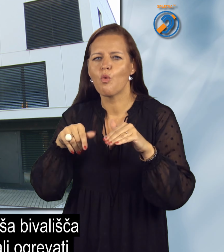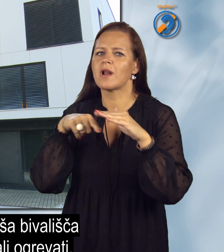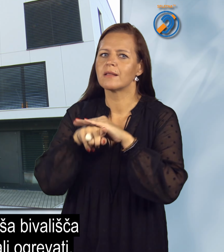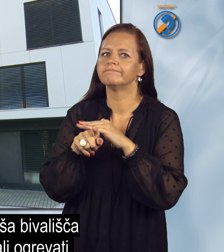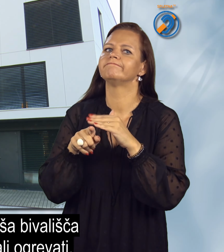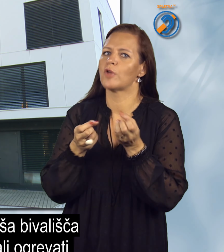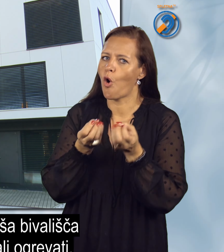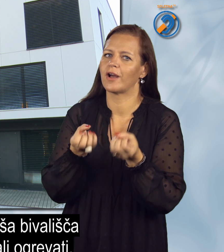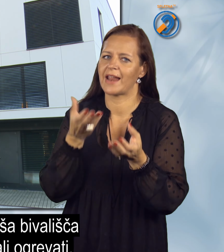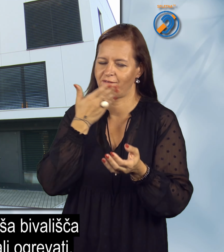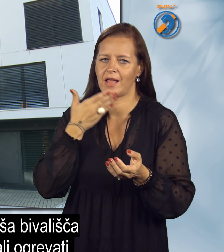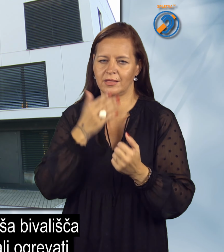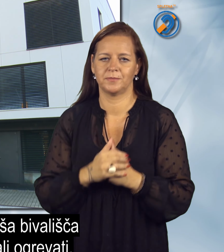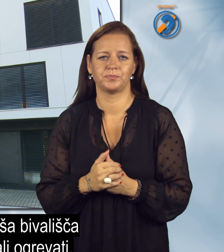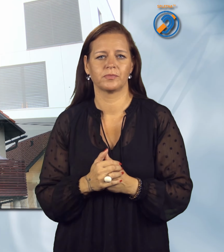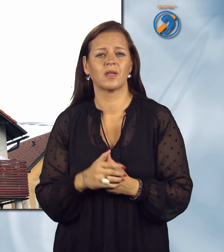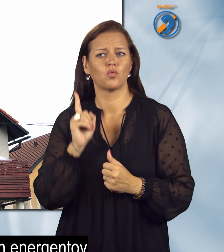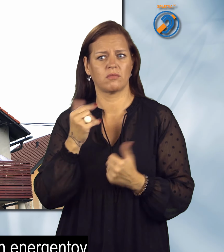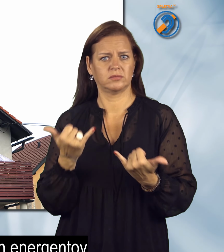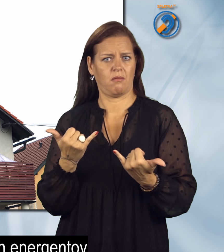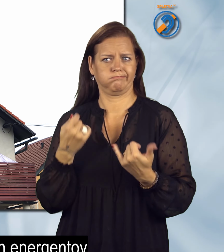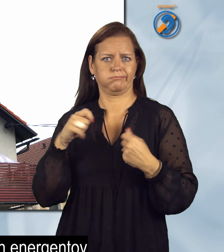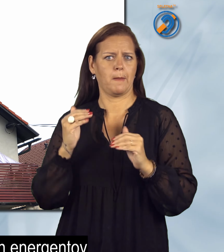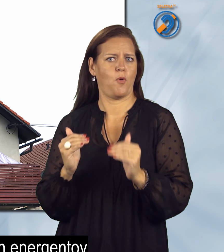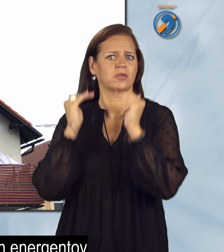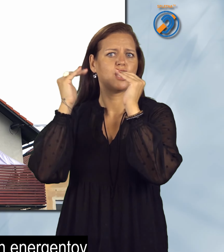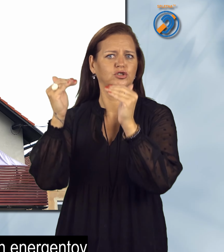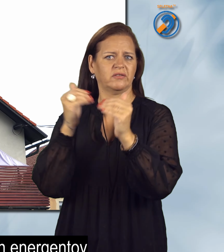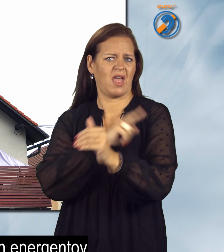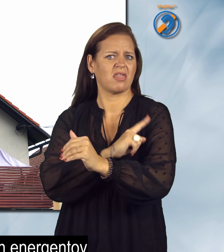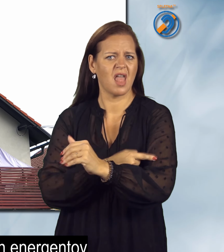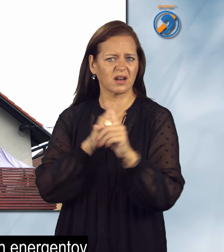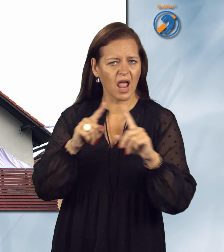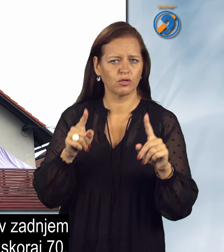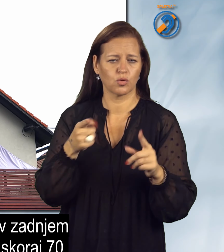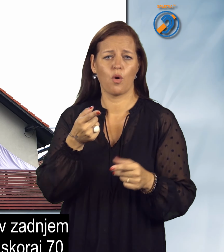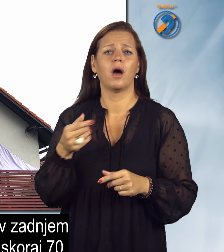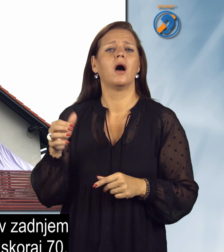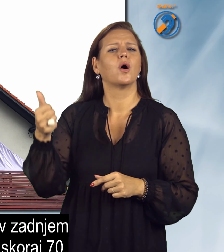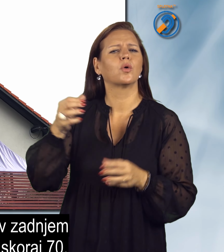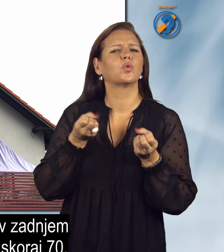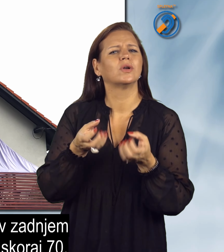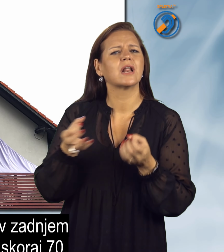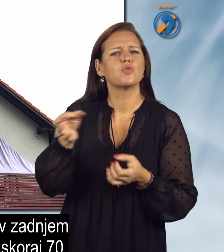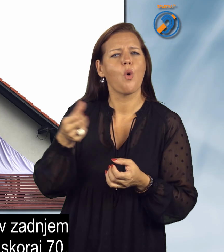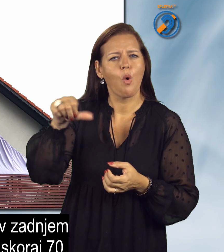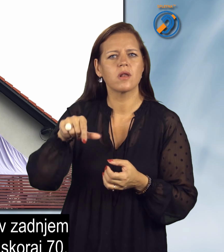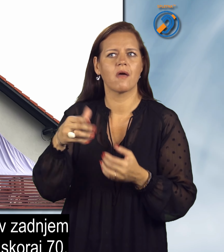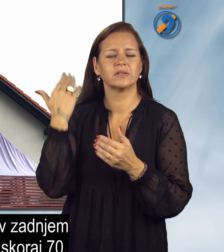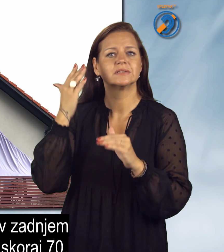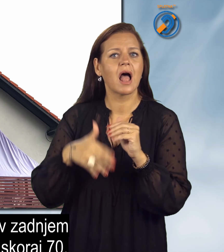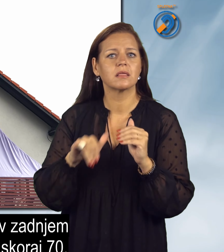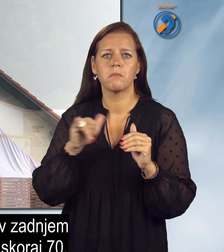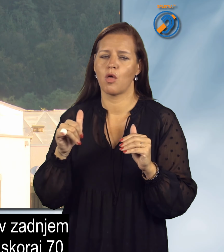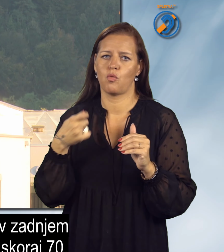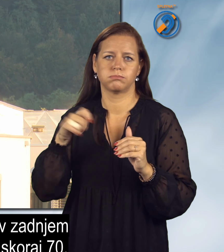bivališča bodo kmalu morali ogrevati. Toda ob podražitvah energentov, kurilno olje se je v zadnjem